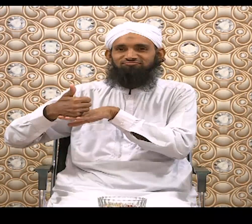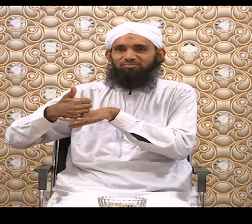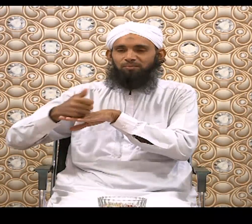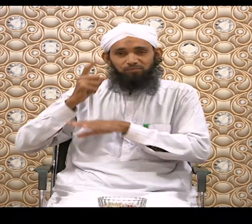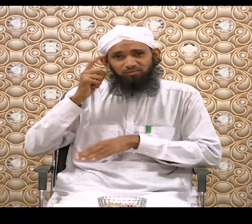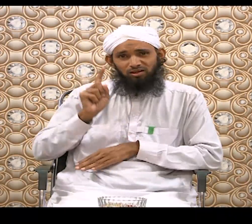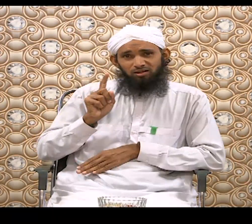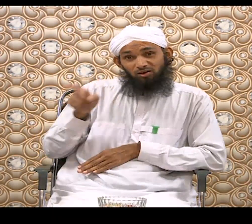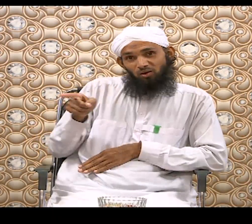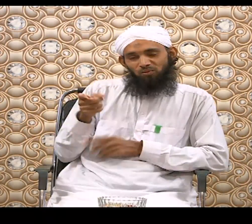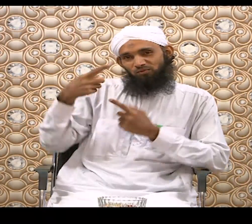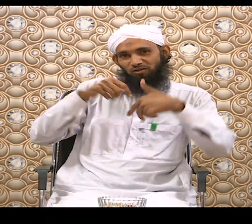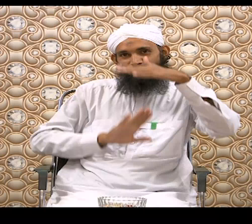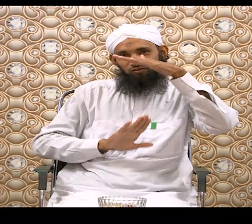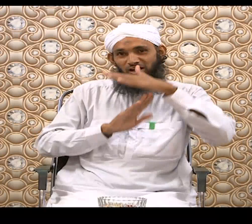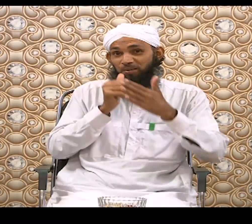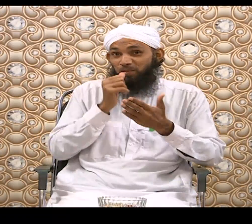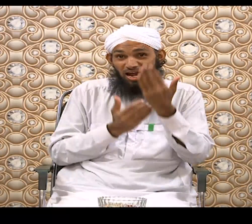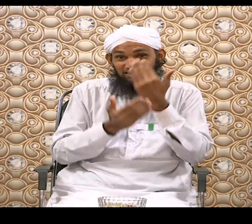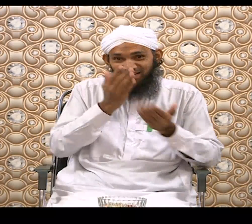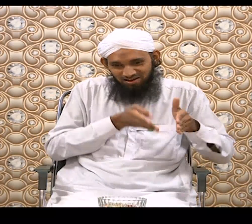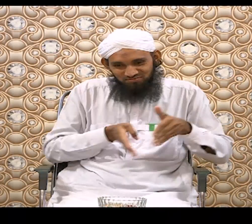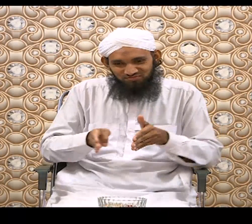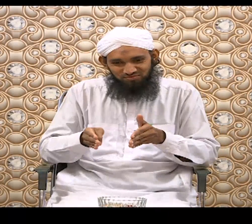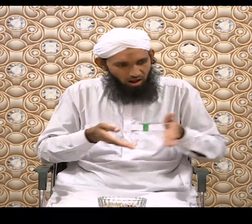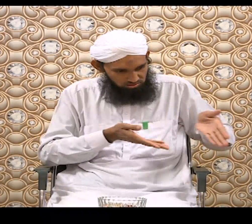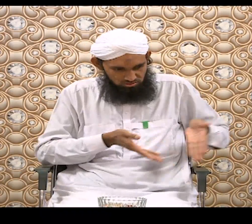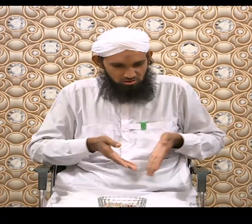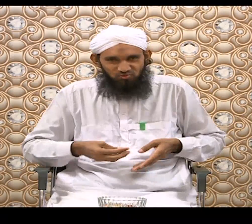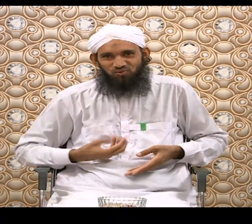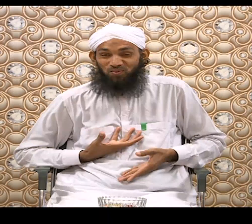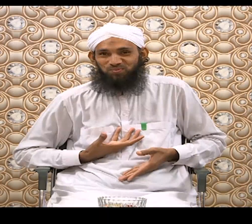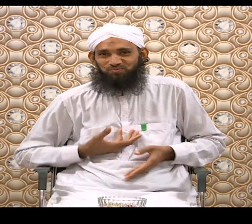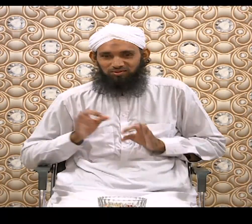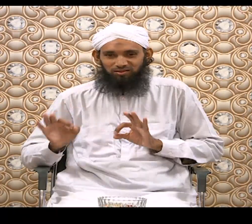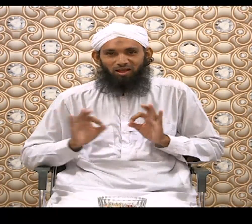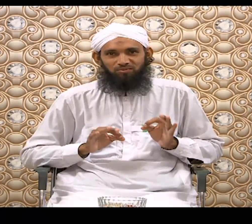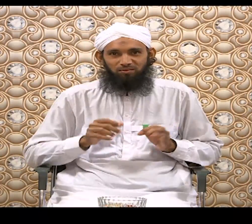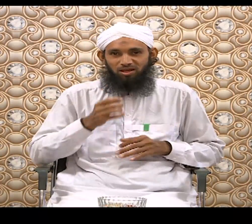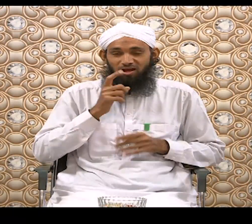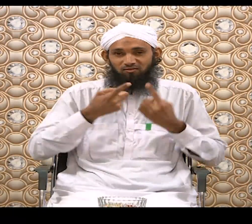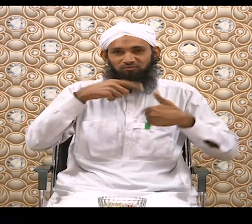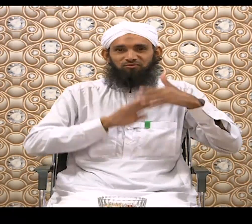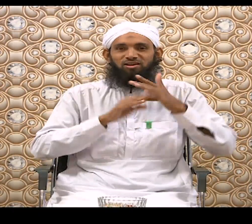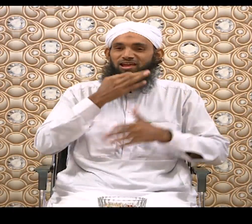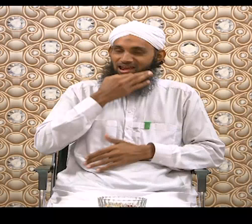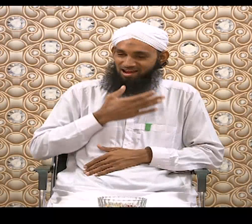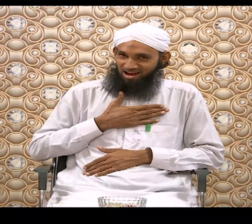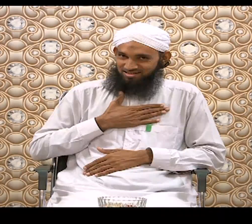جہاں سے ان کے وضو کا استعمال شدہ پانی اس کی طرف آ رہا تھا اللہ پاک کے ولی کے عدب و احترام کا صلح اس شخص کو یہ